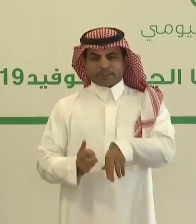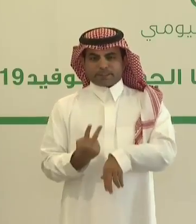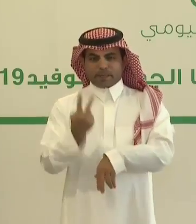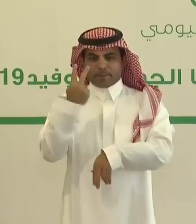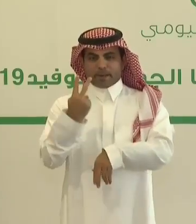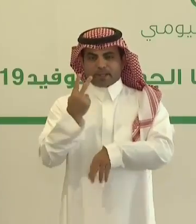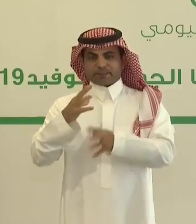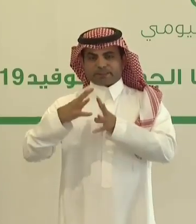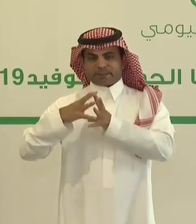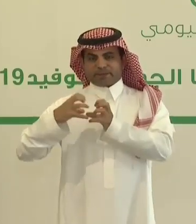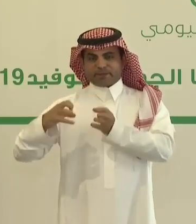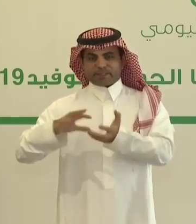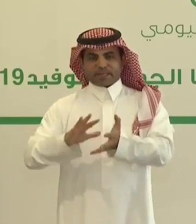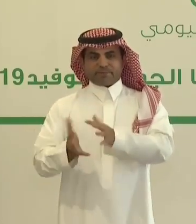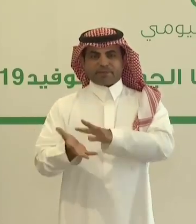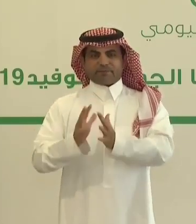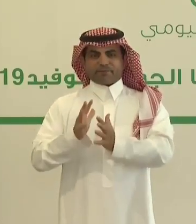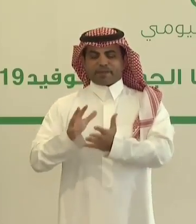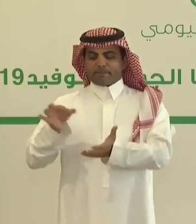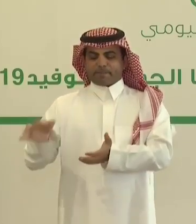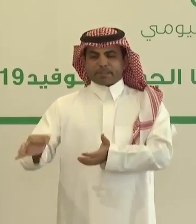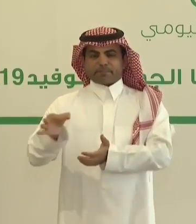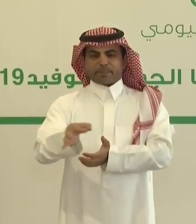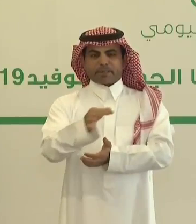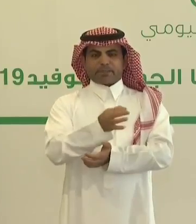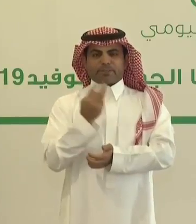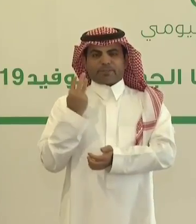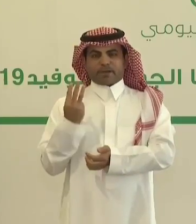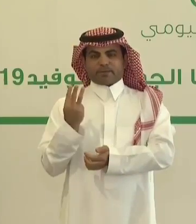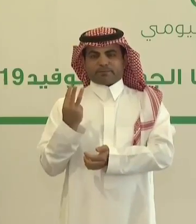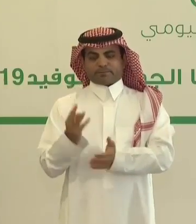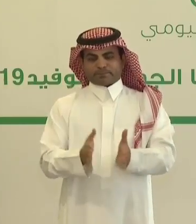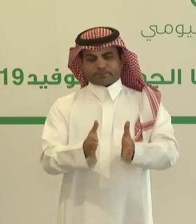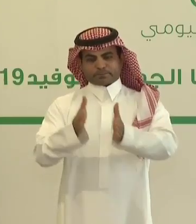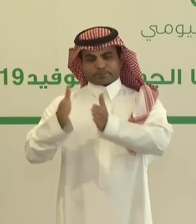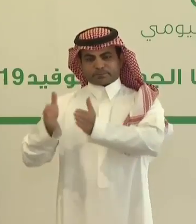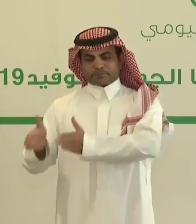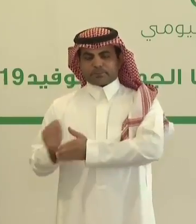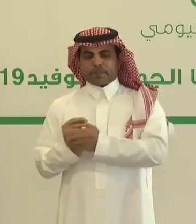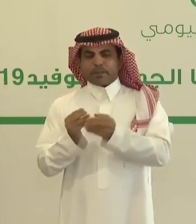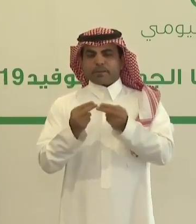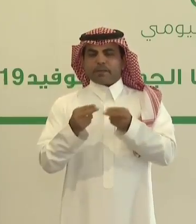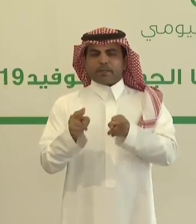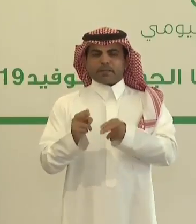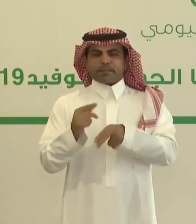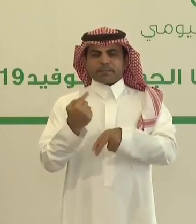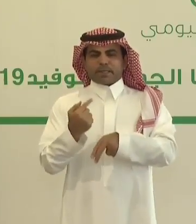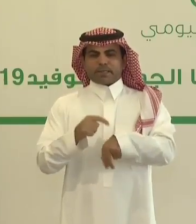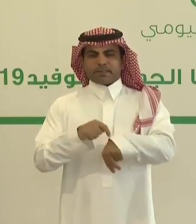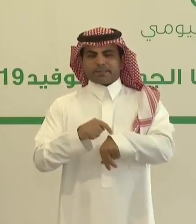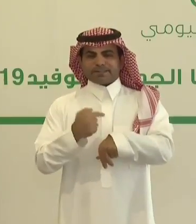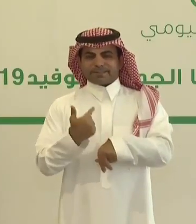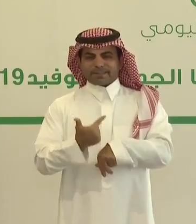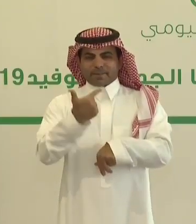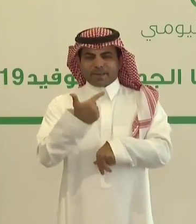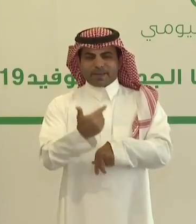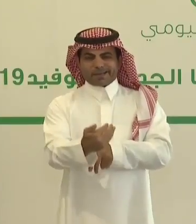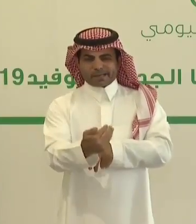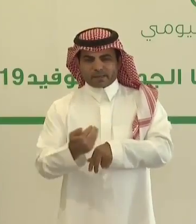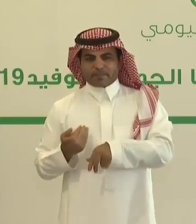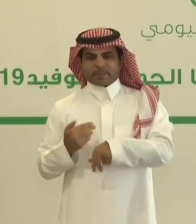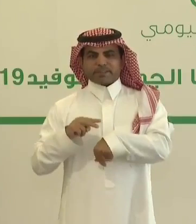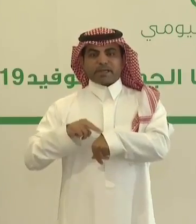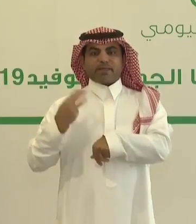عن تفاصيل حدود هذه المدن الثلاثة. تقديم وقت بدء منع التجول من الساعة 7 حتى الساعة 3